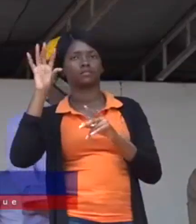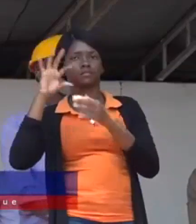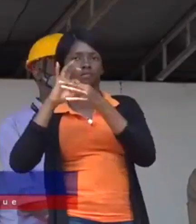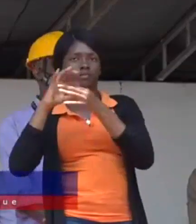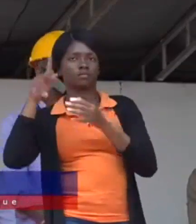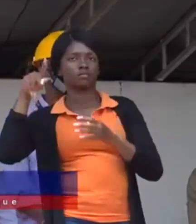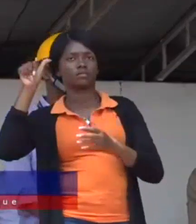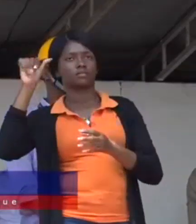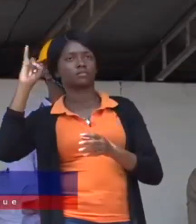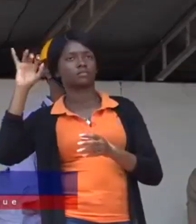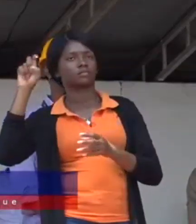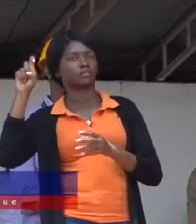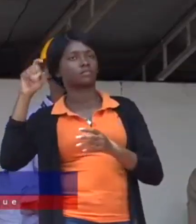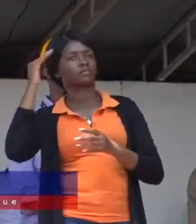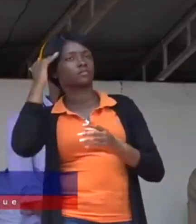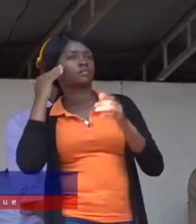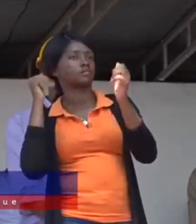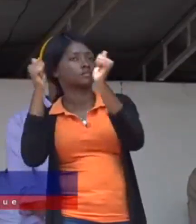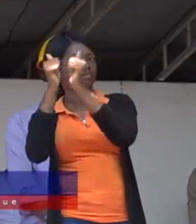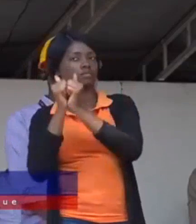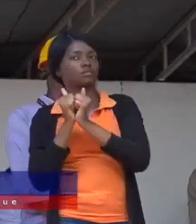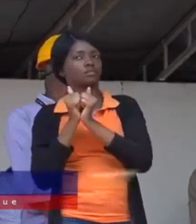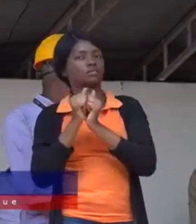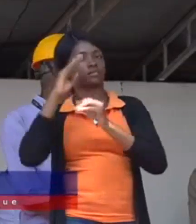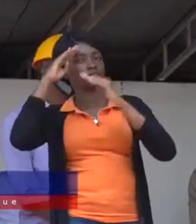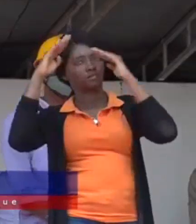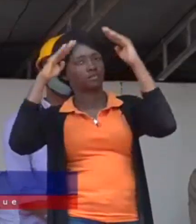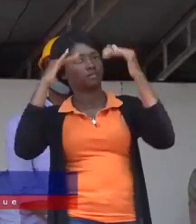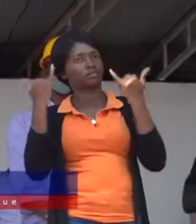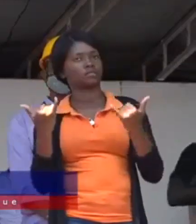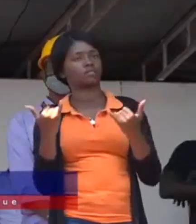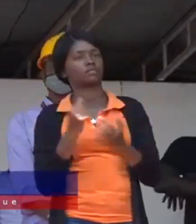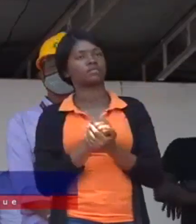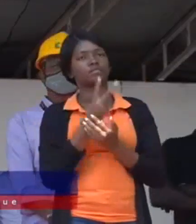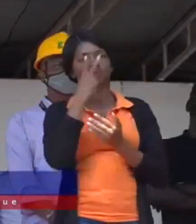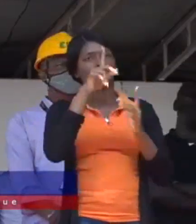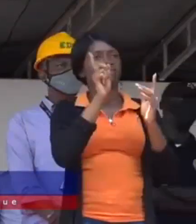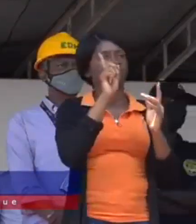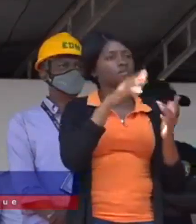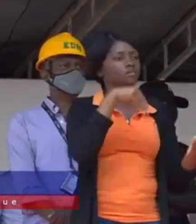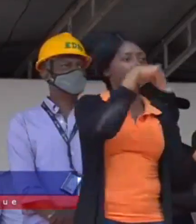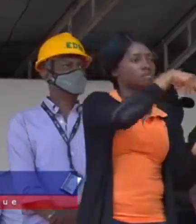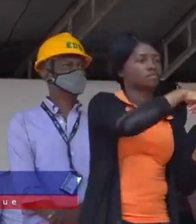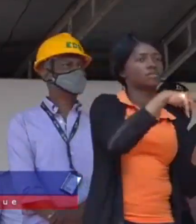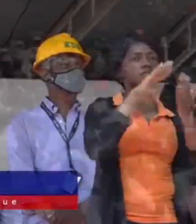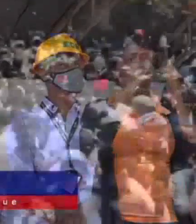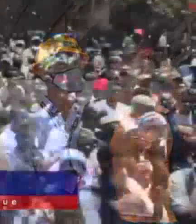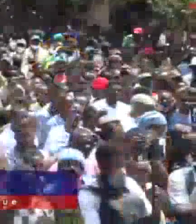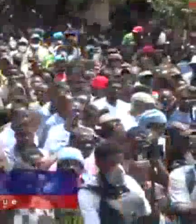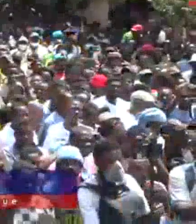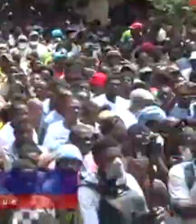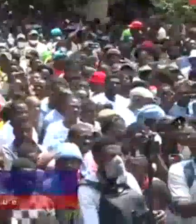tête ensemble. Gardez qui côté Moun pas de paix mettre ville aujourd'hui. Même Jean Moun Jérémy, m'profite saluer